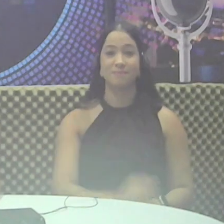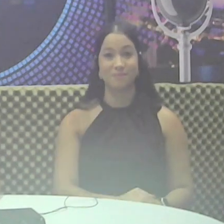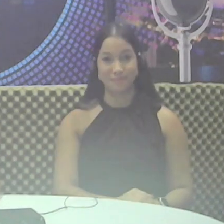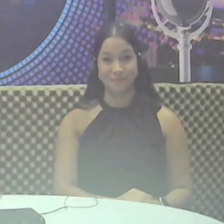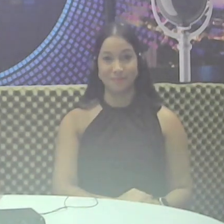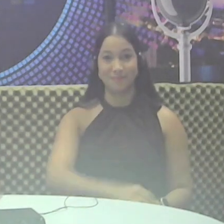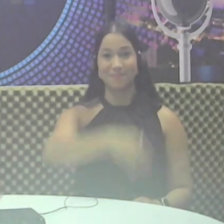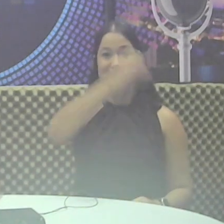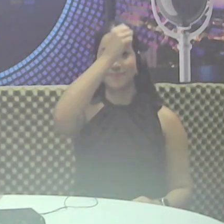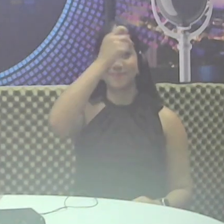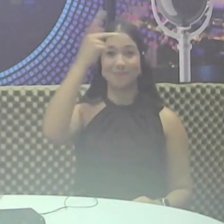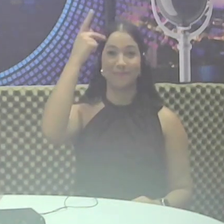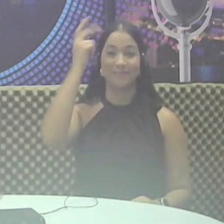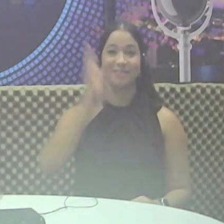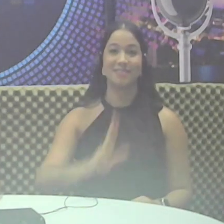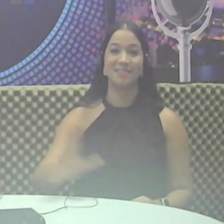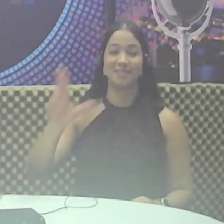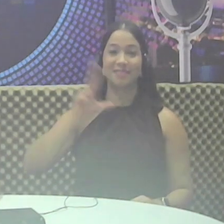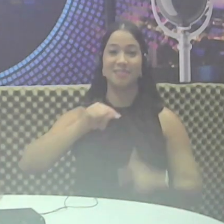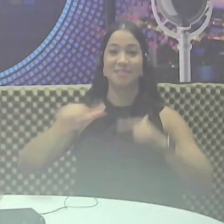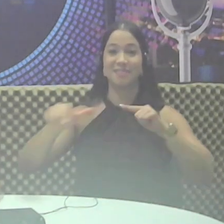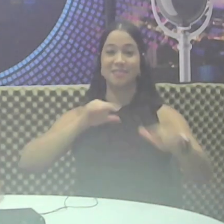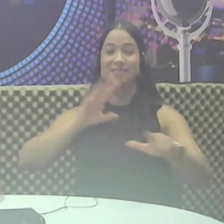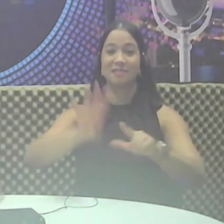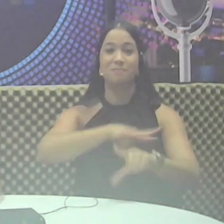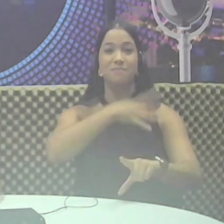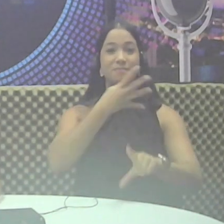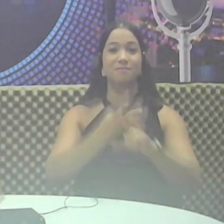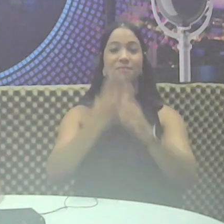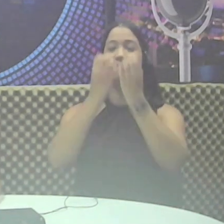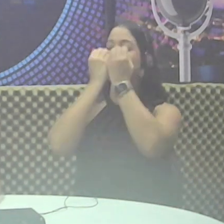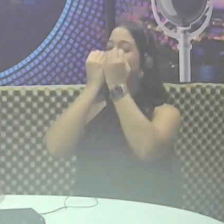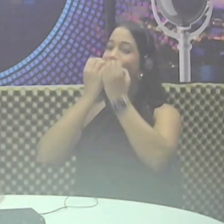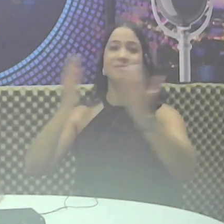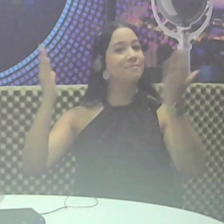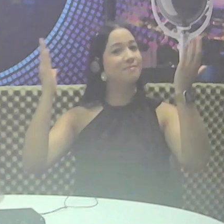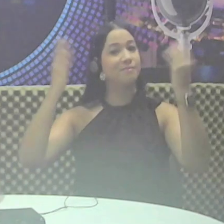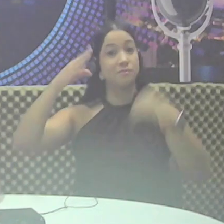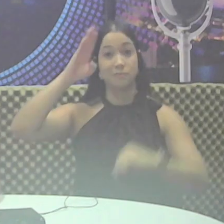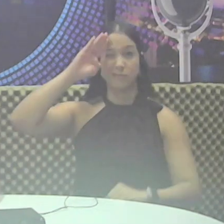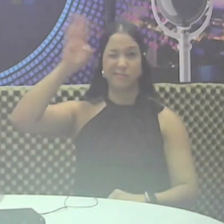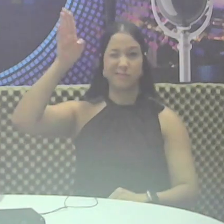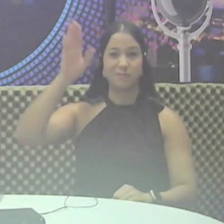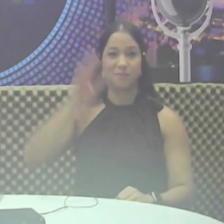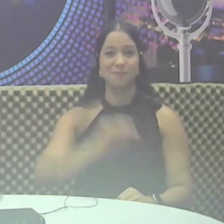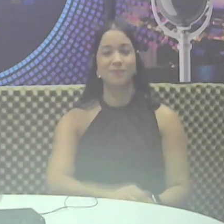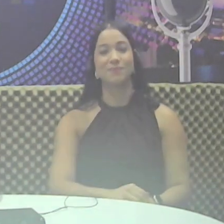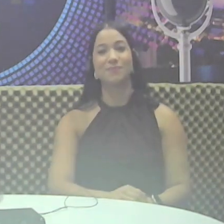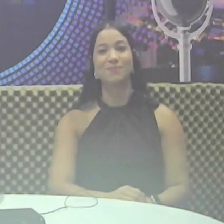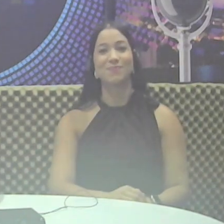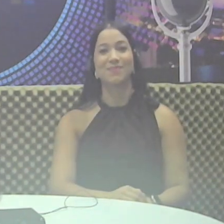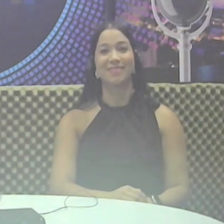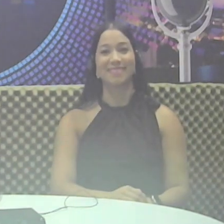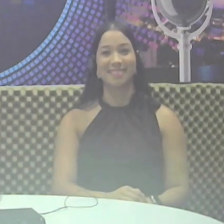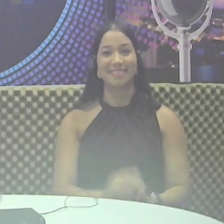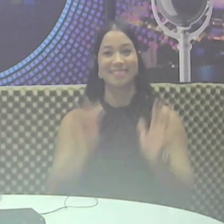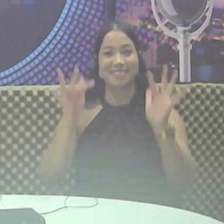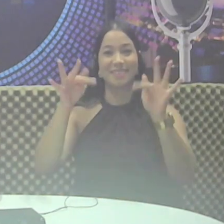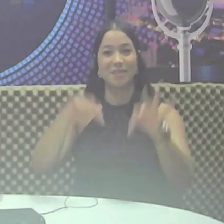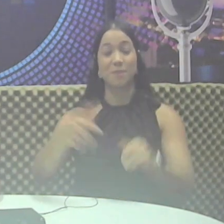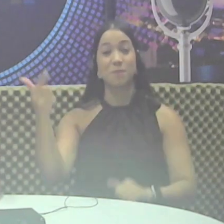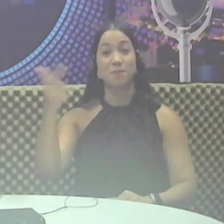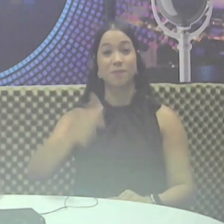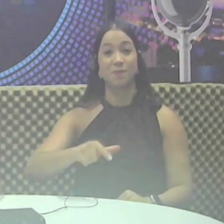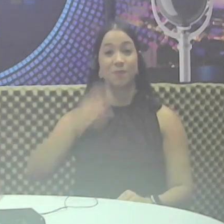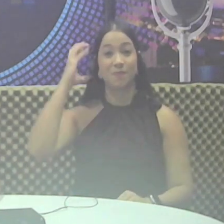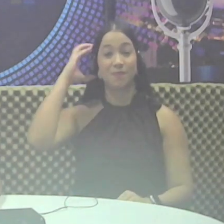Castro Kalimann. Prefeitura de Uberlândia. Fazer mais, fazer bem. Até a próxima. Fica por aqui